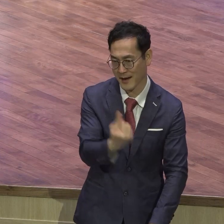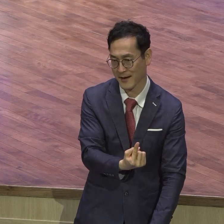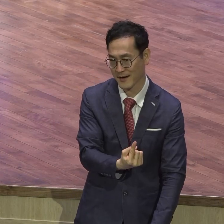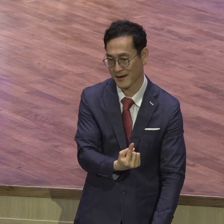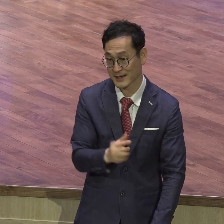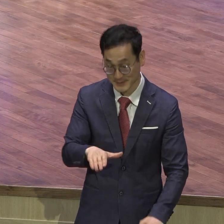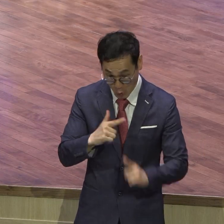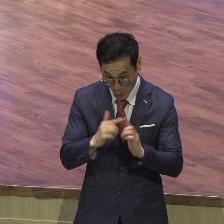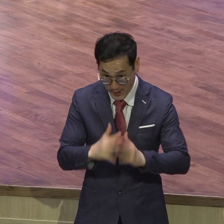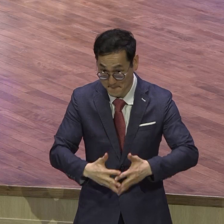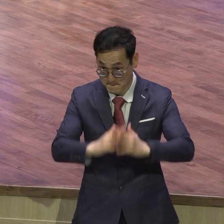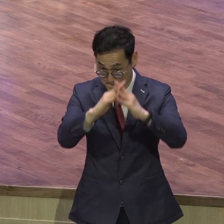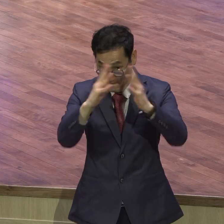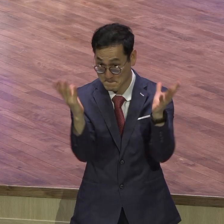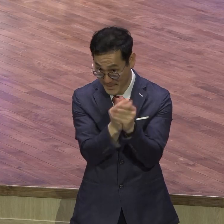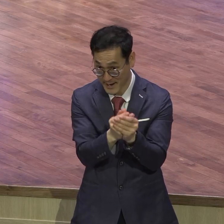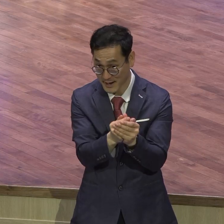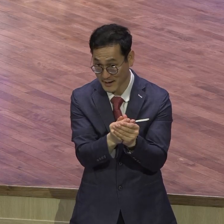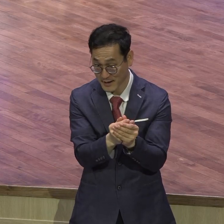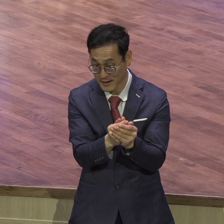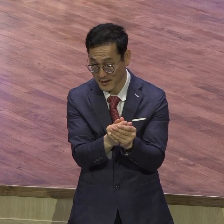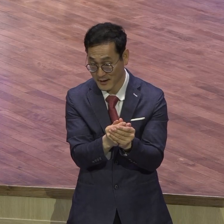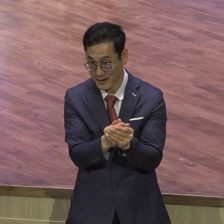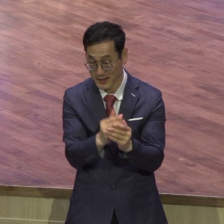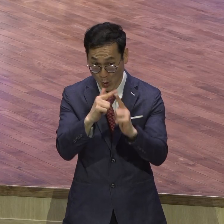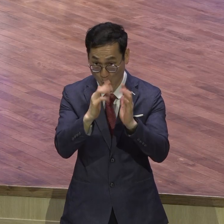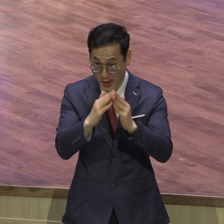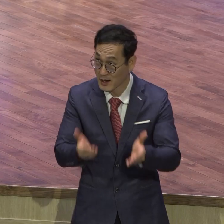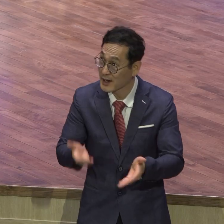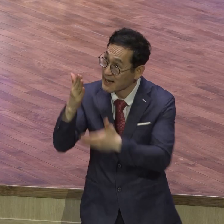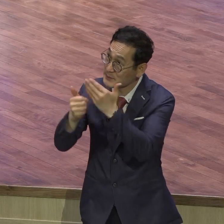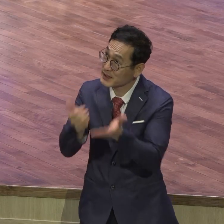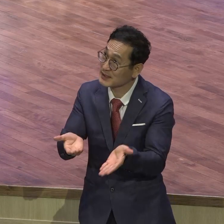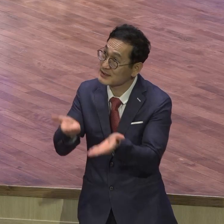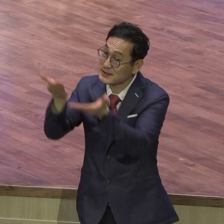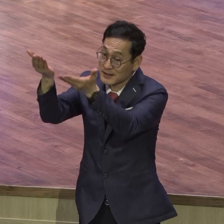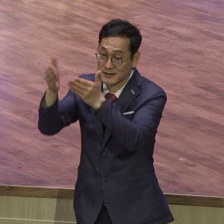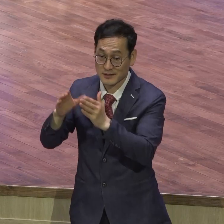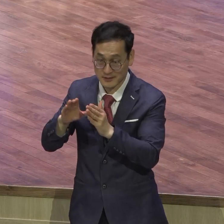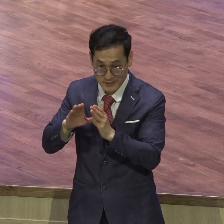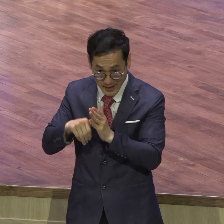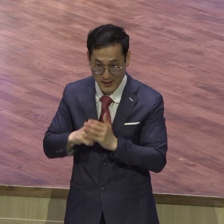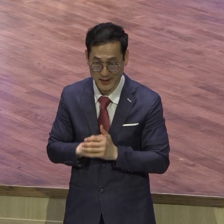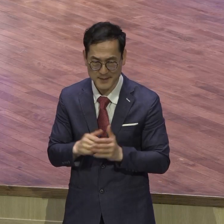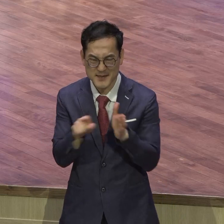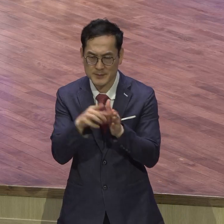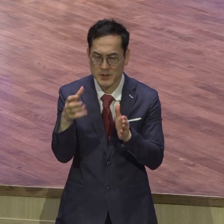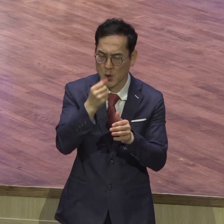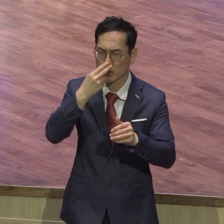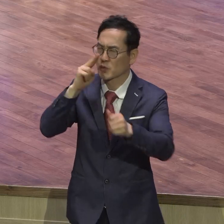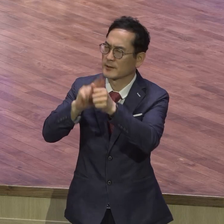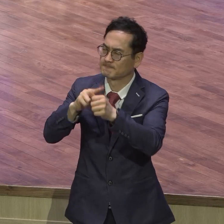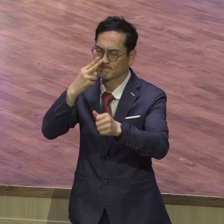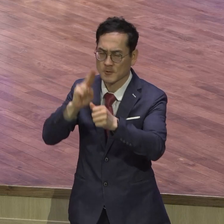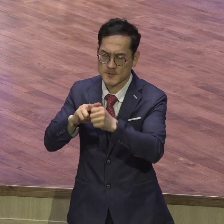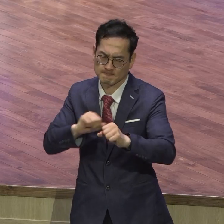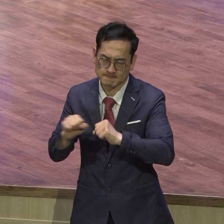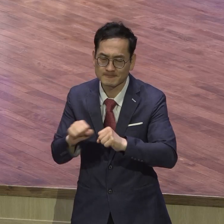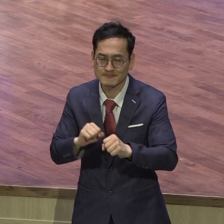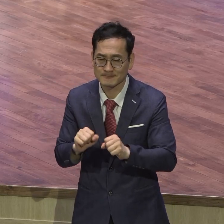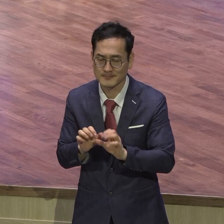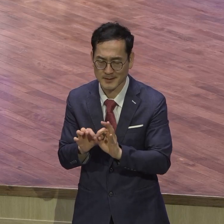본당을 완성하고 지금 마지막 미션인 이 헌당을 향해서 믿음에 도전하고 있습니다 헌당을 향해서 오늘